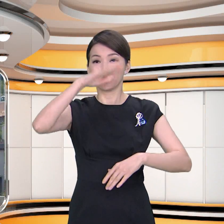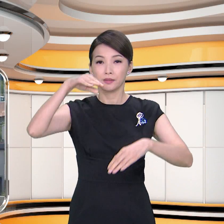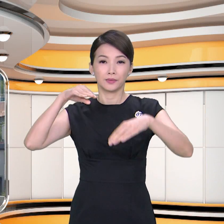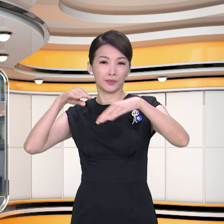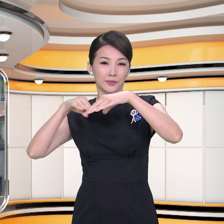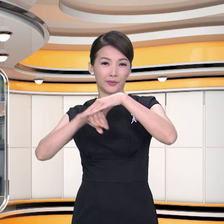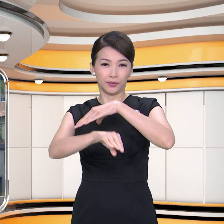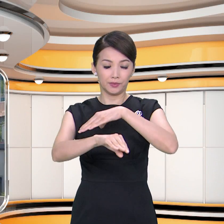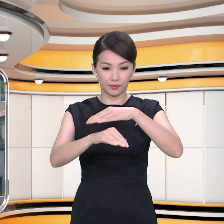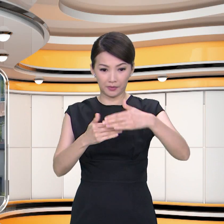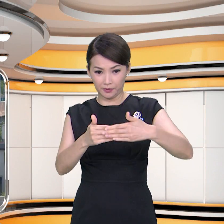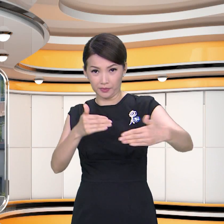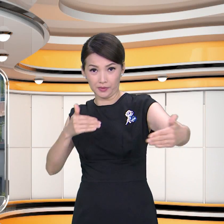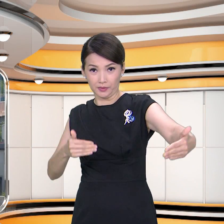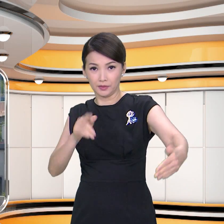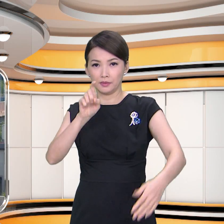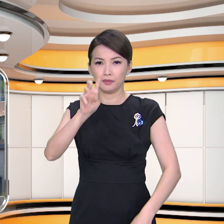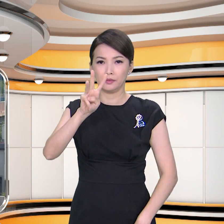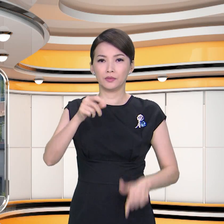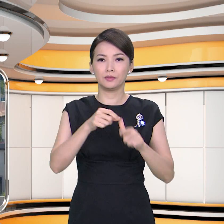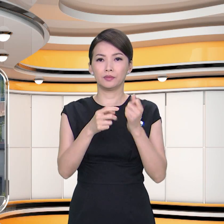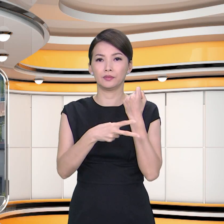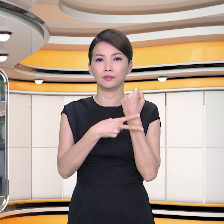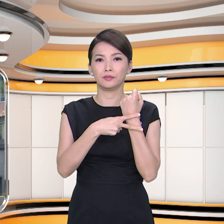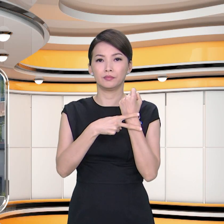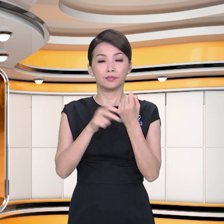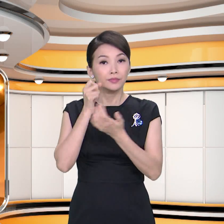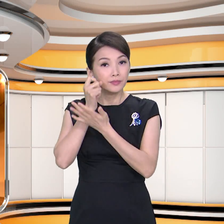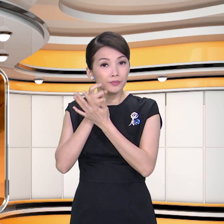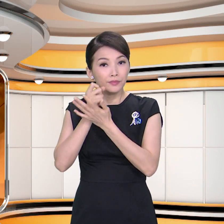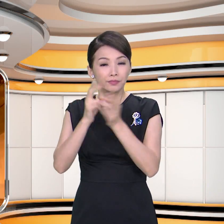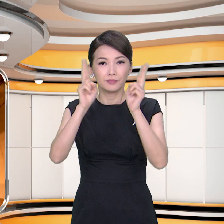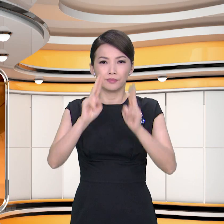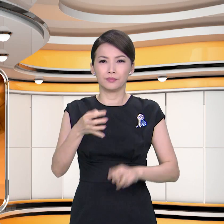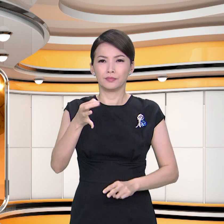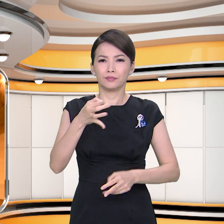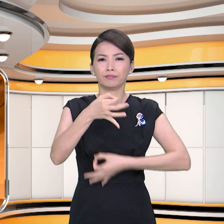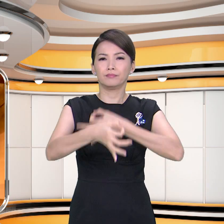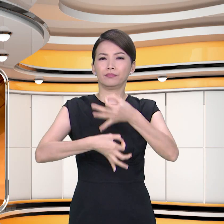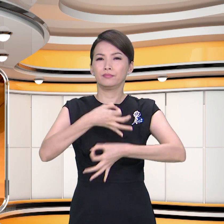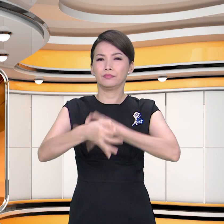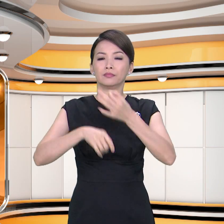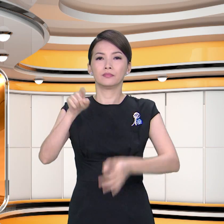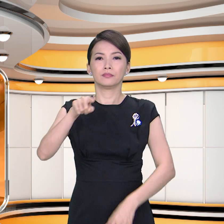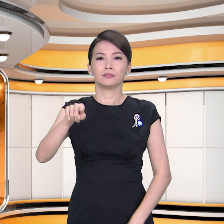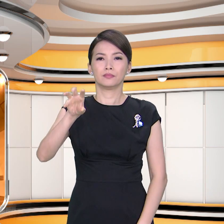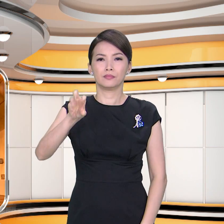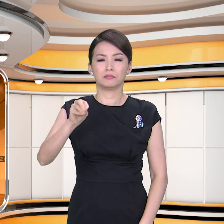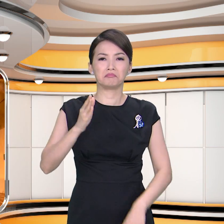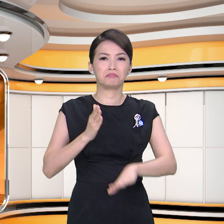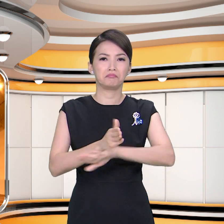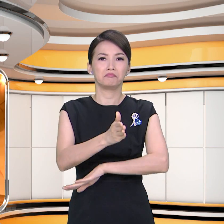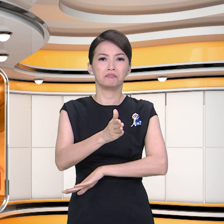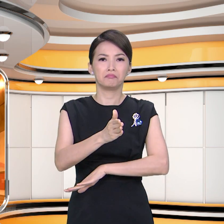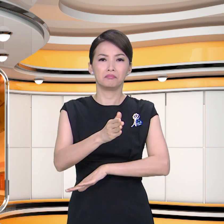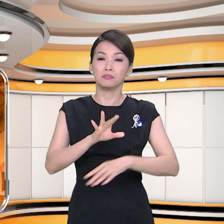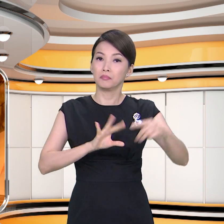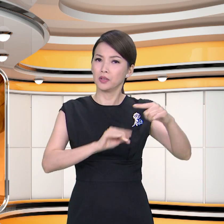全长大约13公里的雪山隧道，每个月的电费超过了1000万元，而这其中